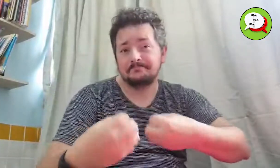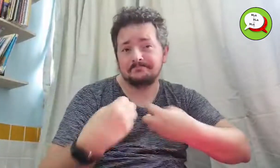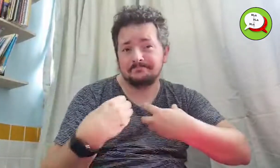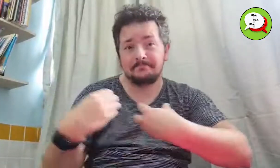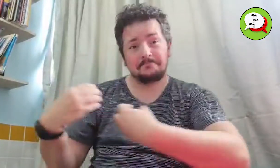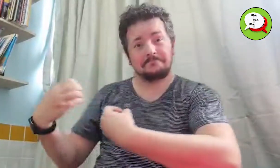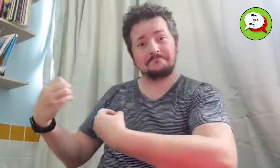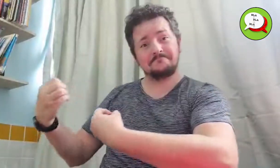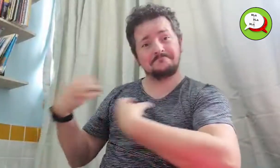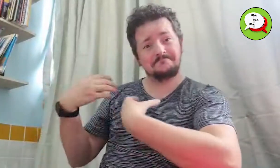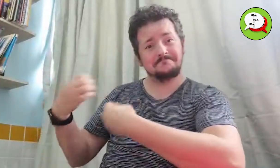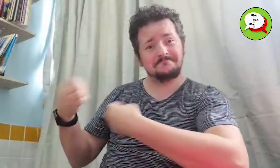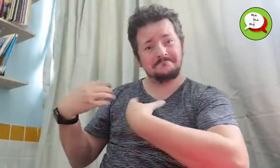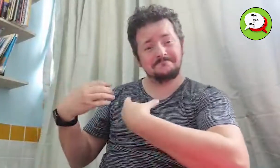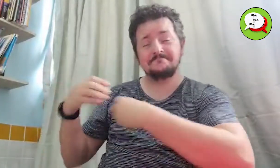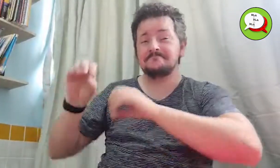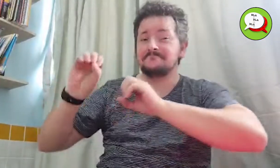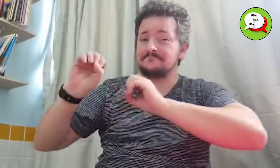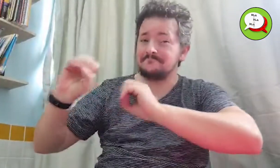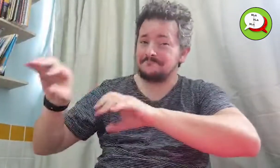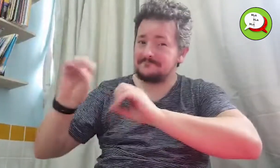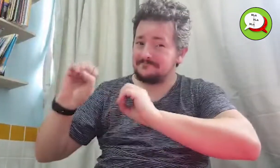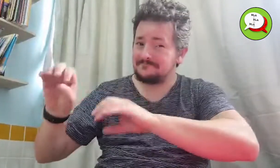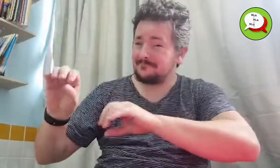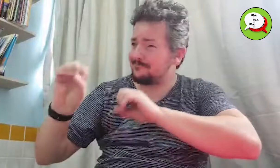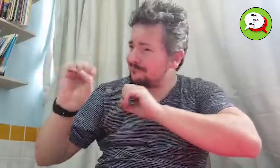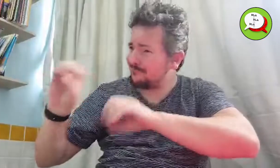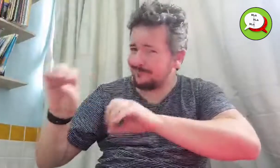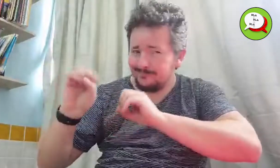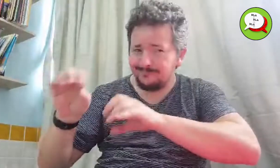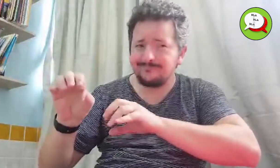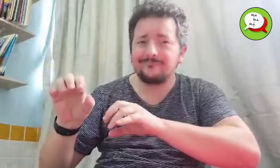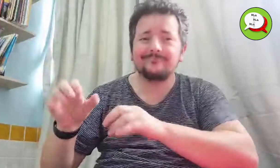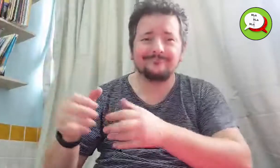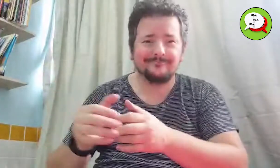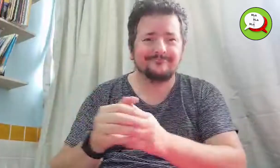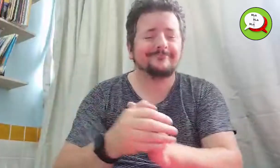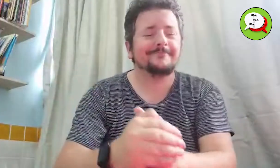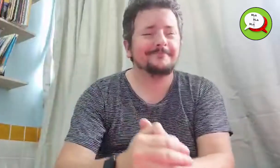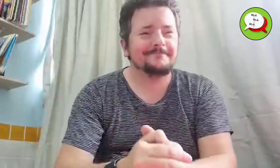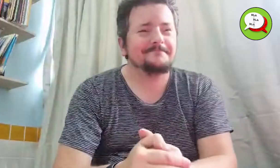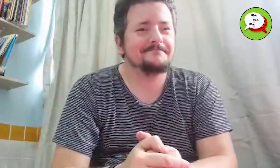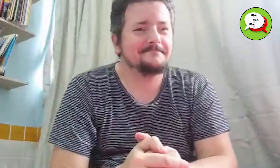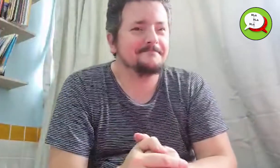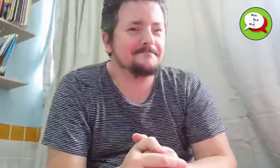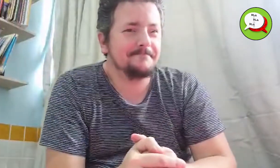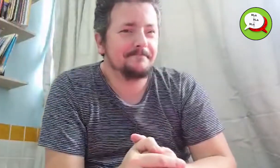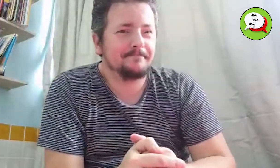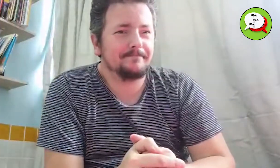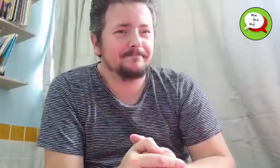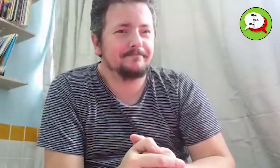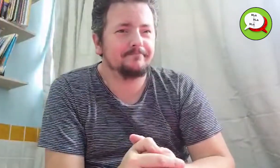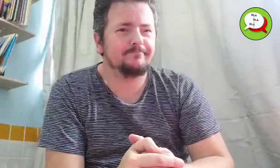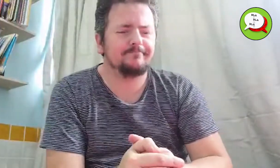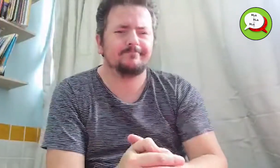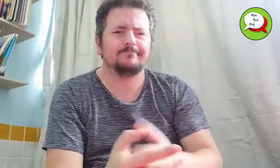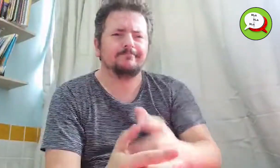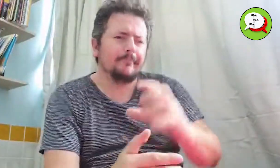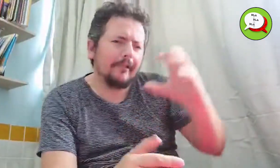eu ensino, o movimento vai para fora. Se eu sou ensinada, o movimento vem para mim. O sinal